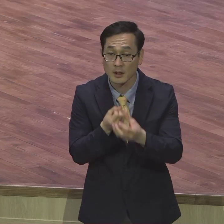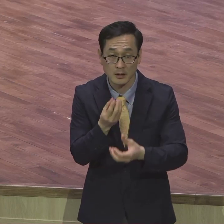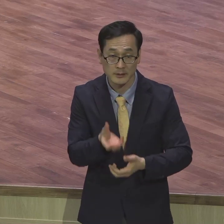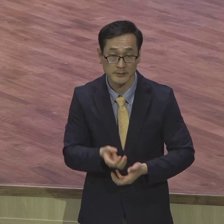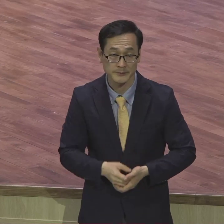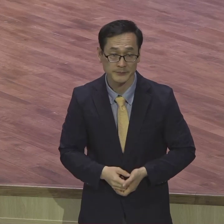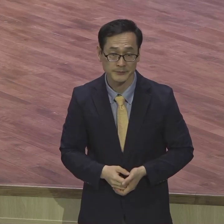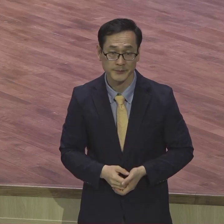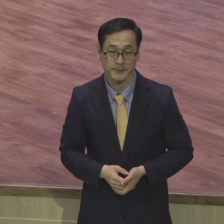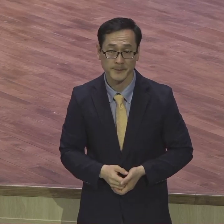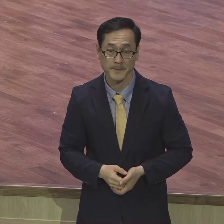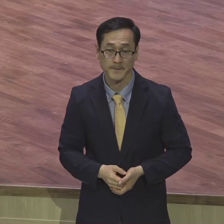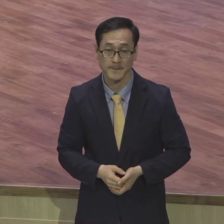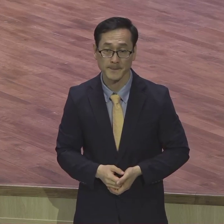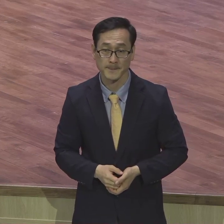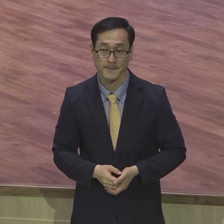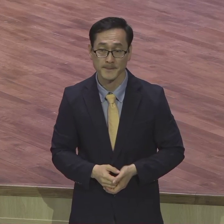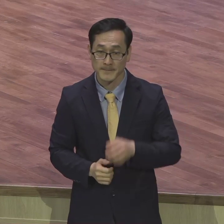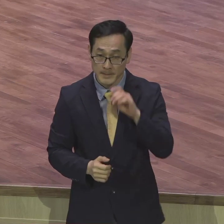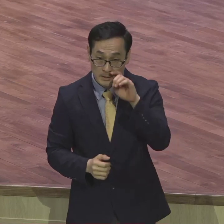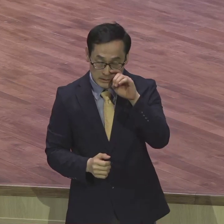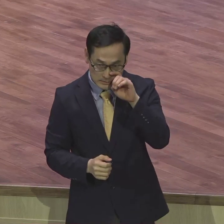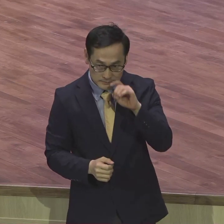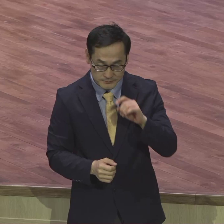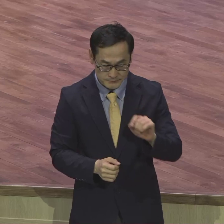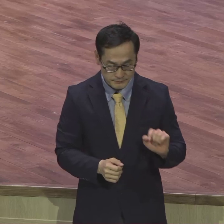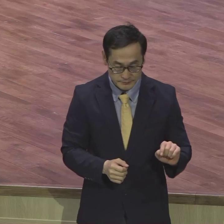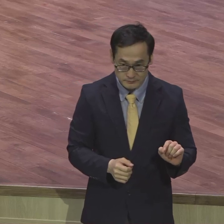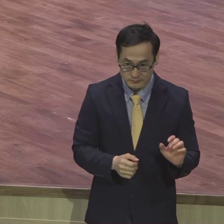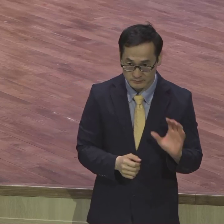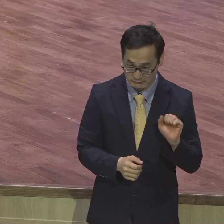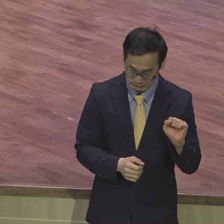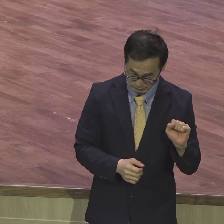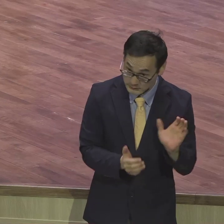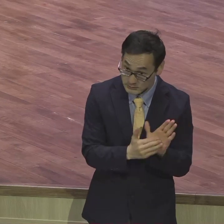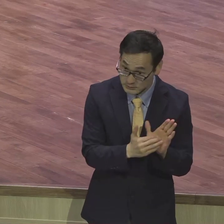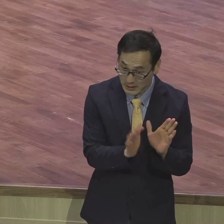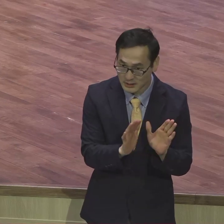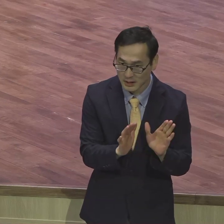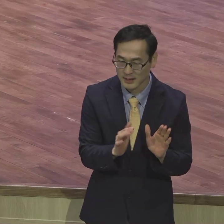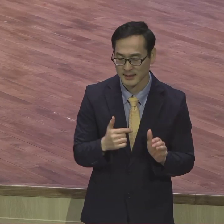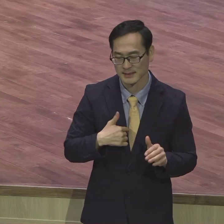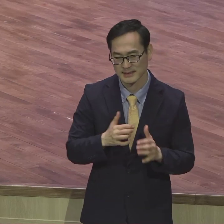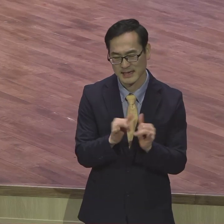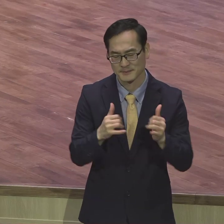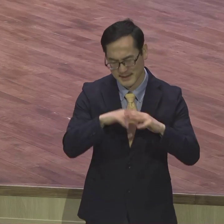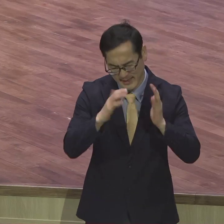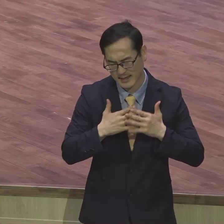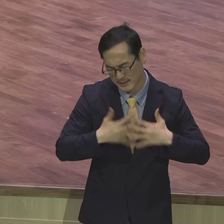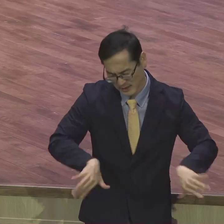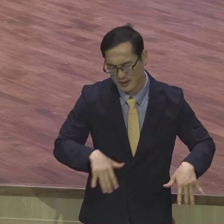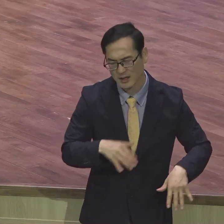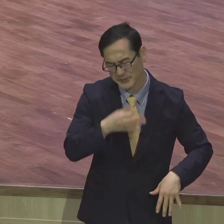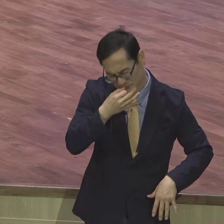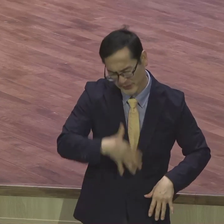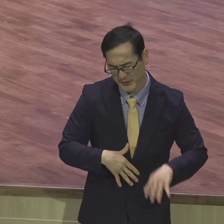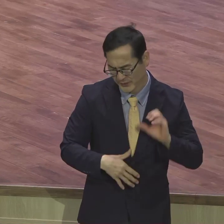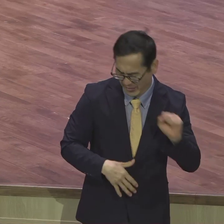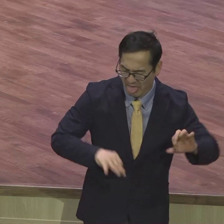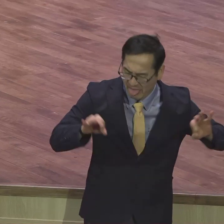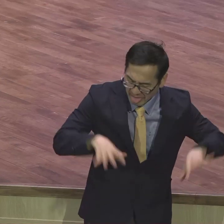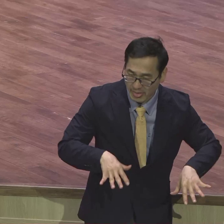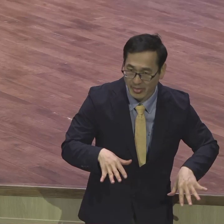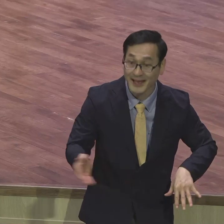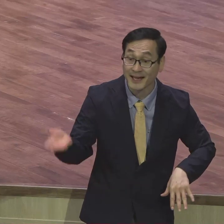그런데 바울은 여기서 끝난 삶이 아니란 말이에요. 우리는 연약하지만은 그럼에도 불구하고 내